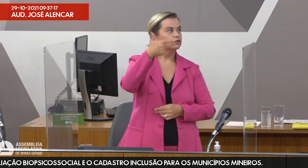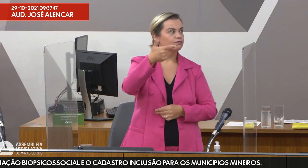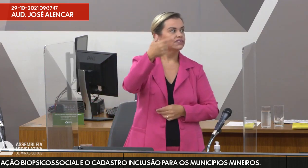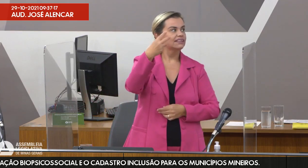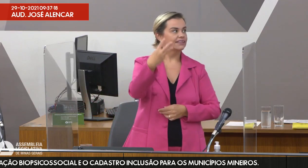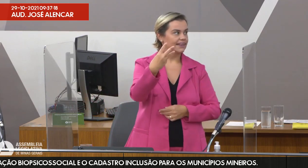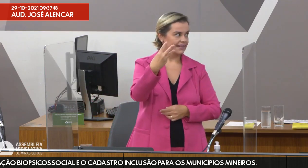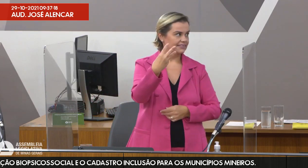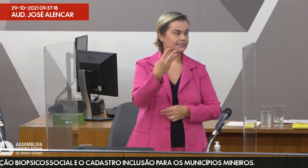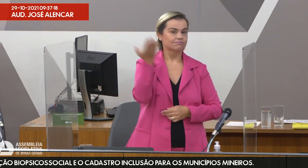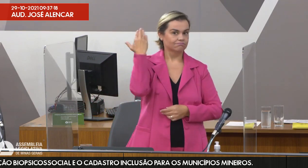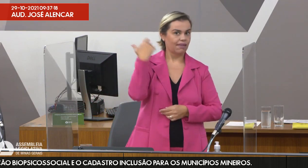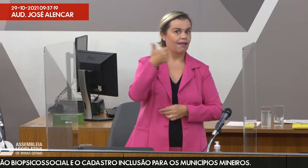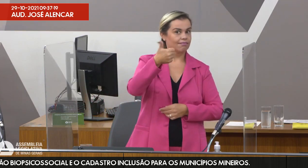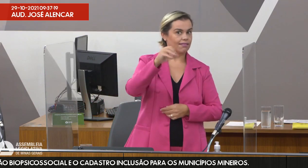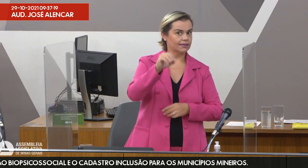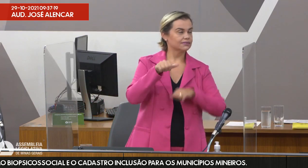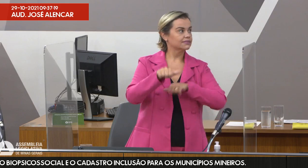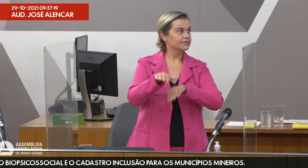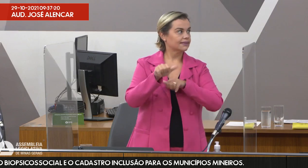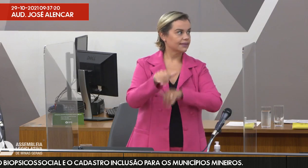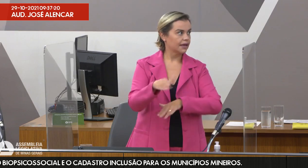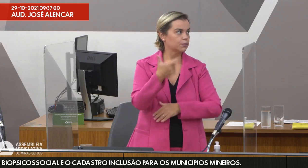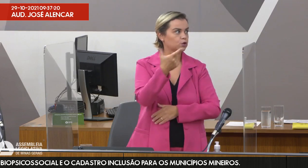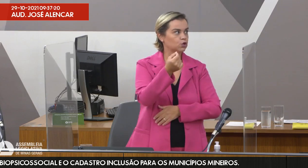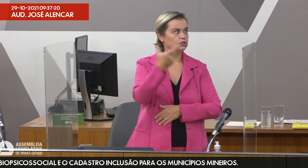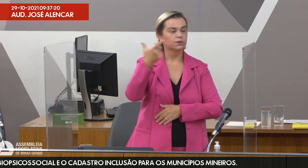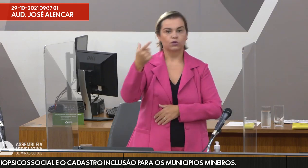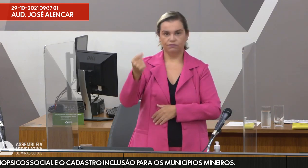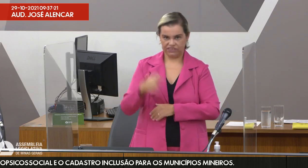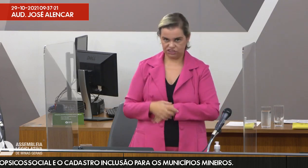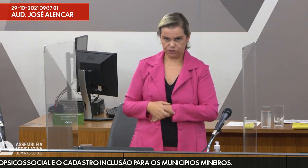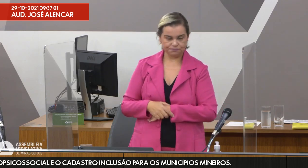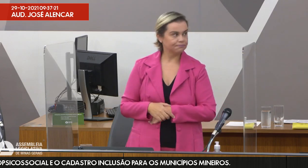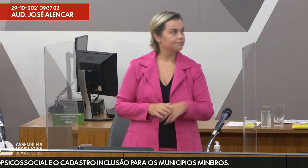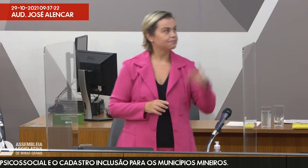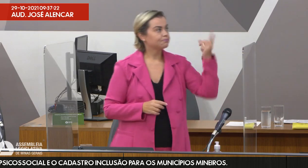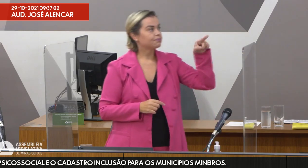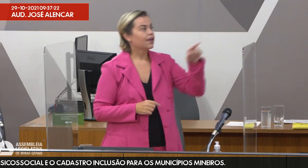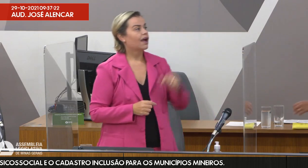Portaria Interministerial 323, de setembro de